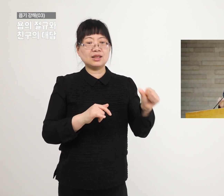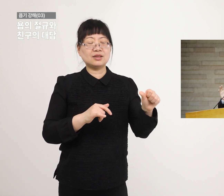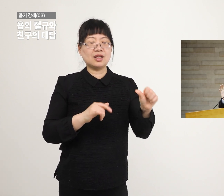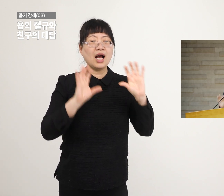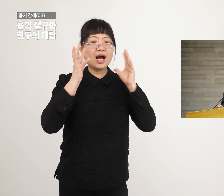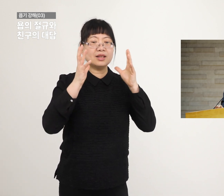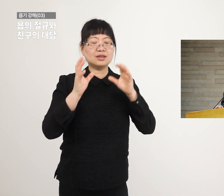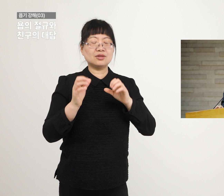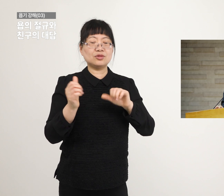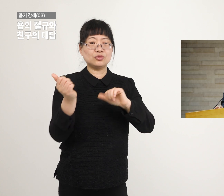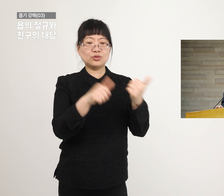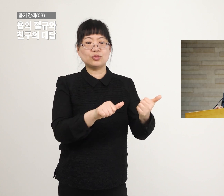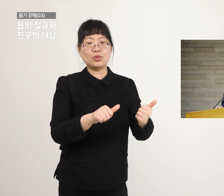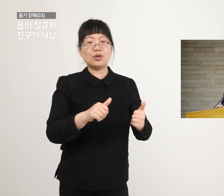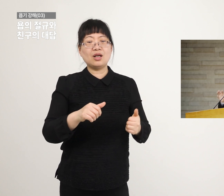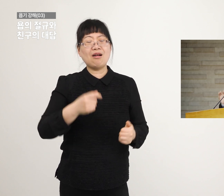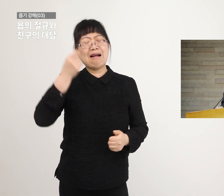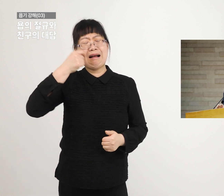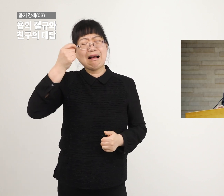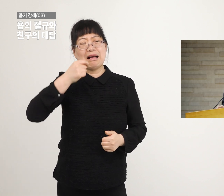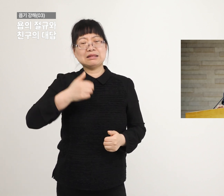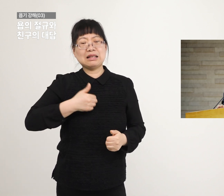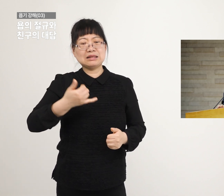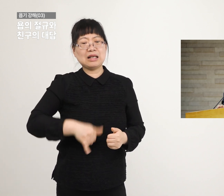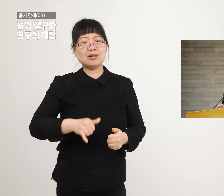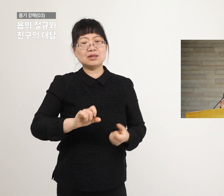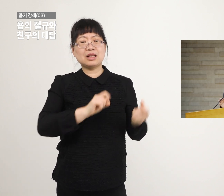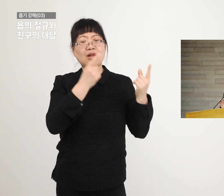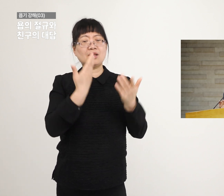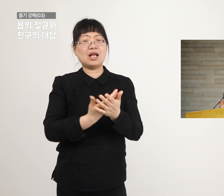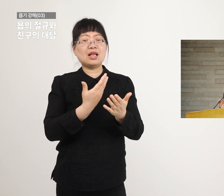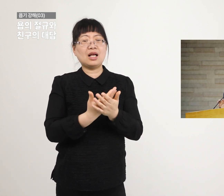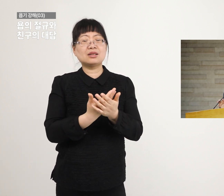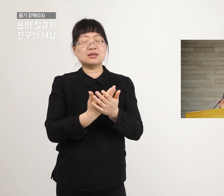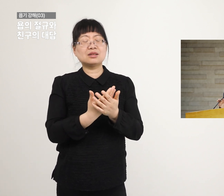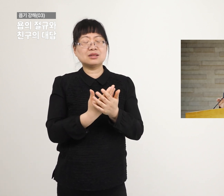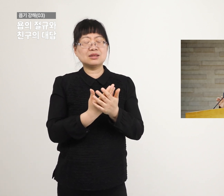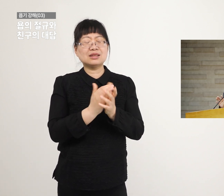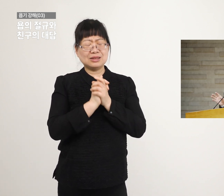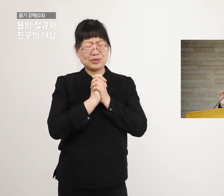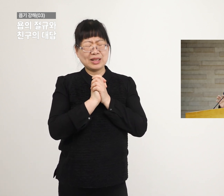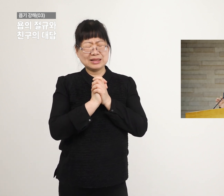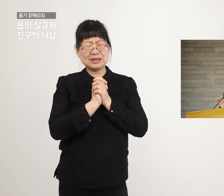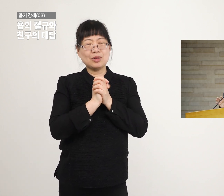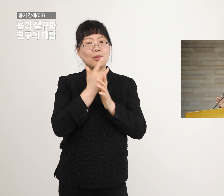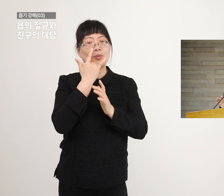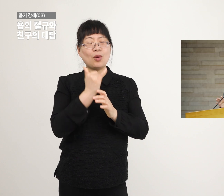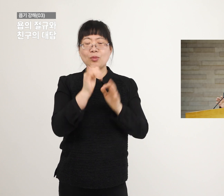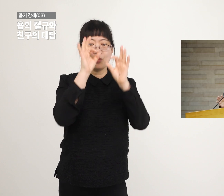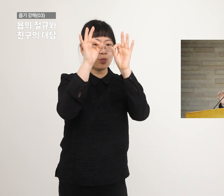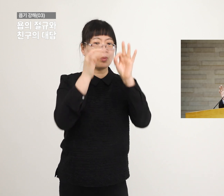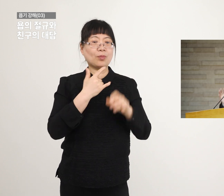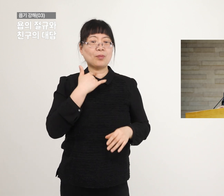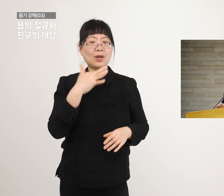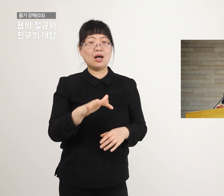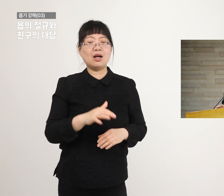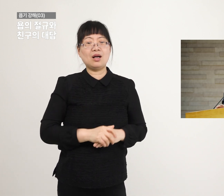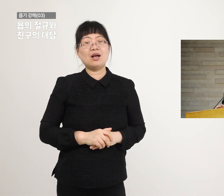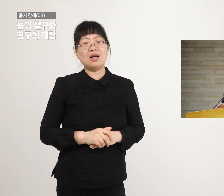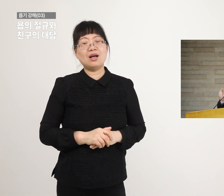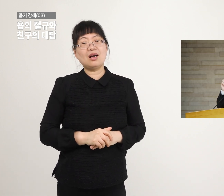짜면서 내 자녀를 살려달라고 강구하는 그런 부모를 본 적이 없습니다.